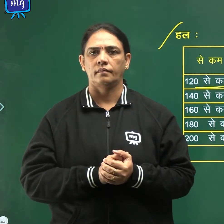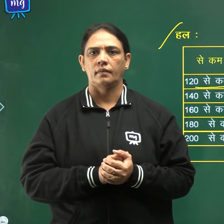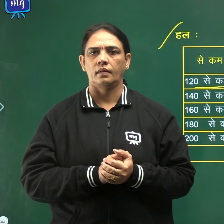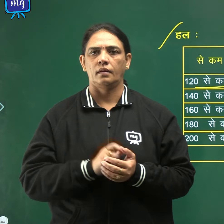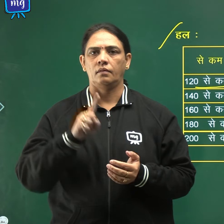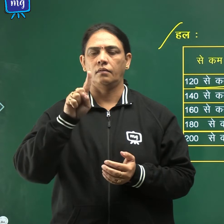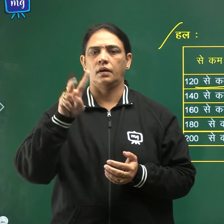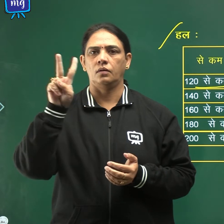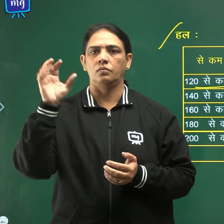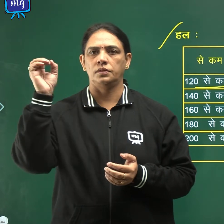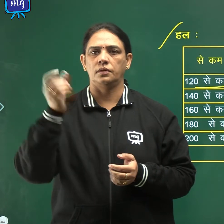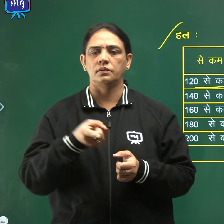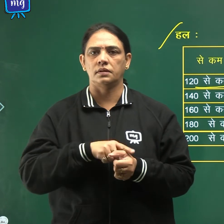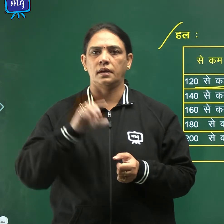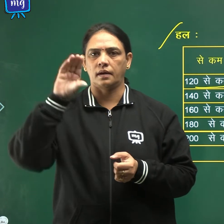120 से कम